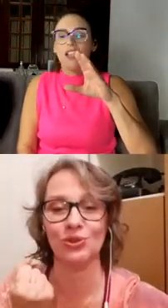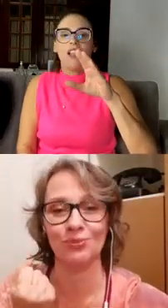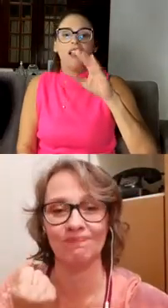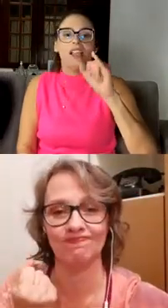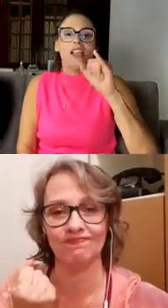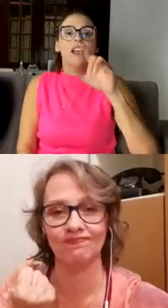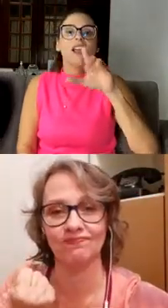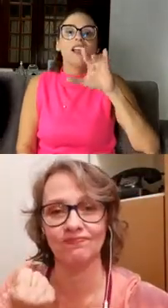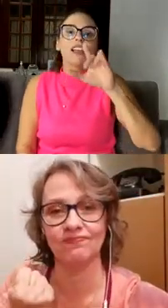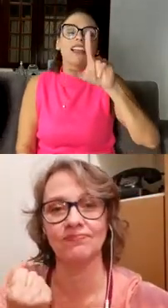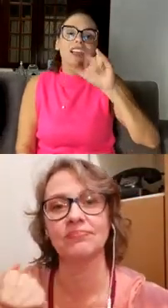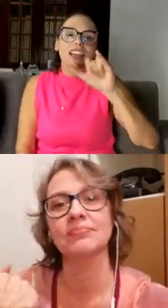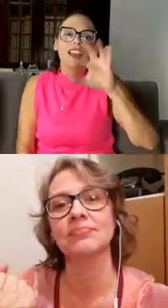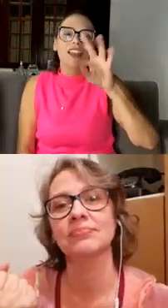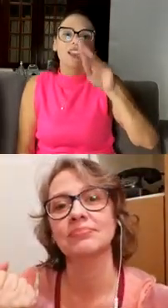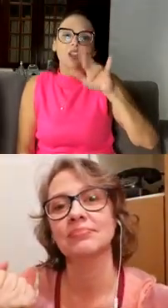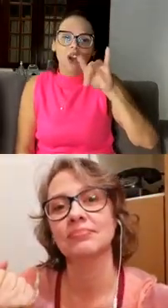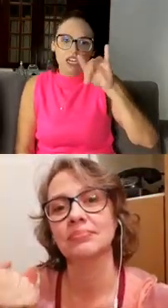escondido.